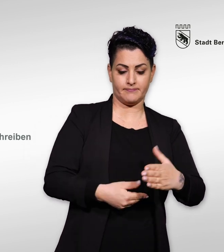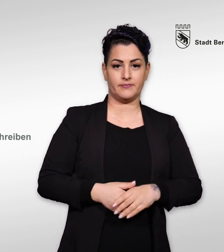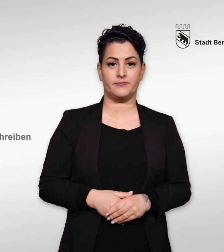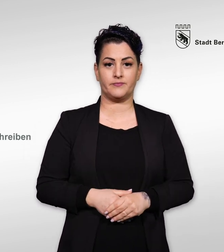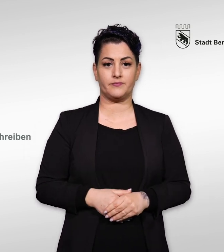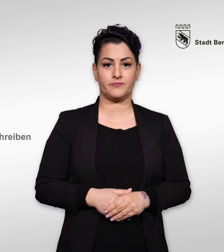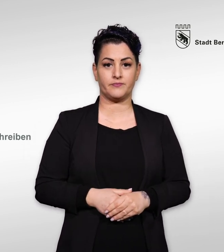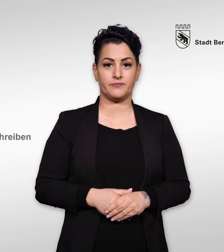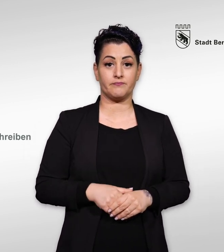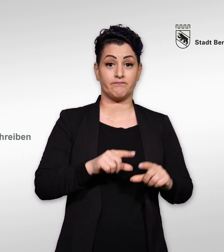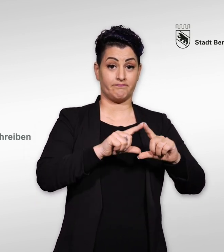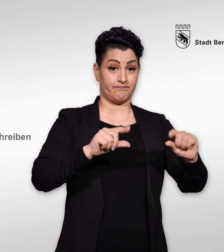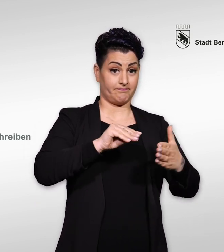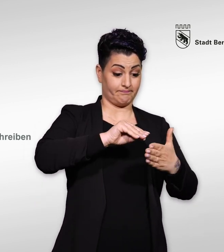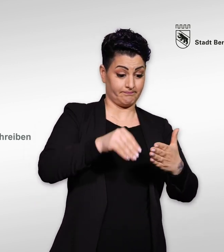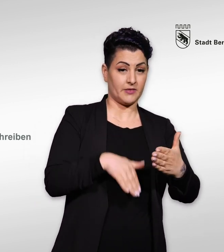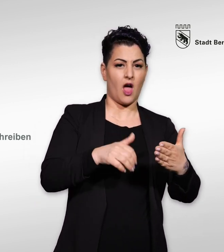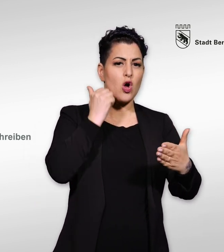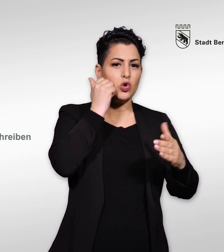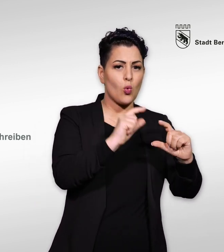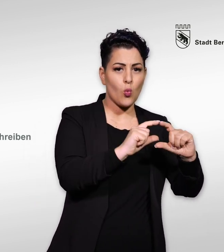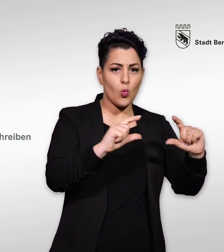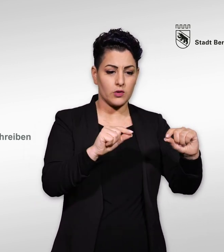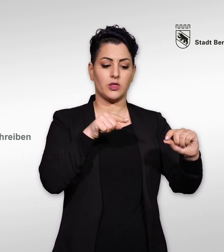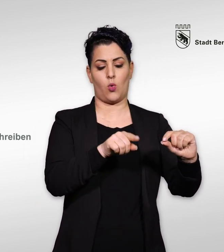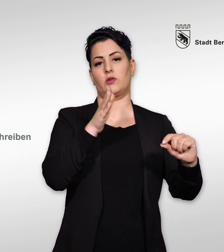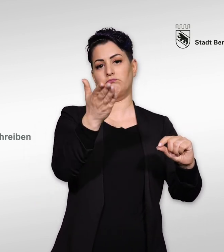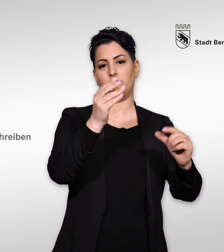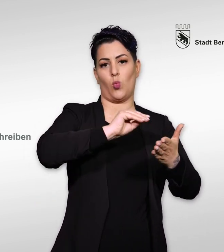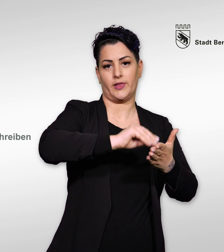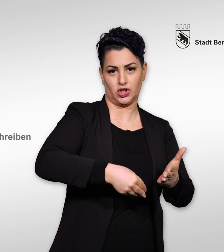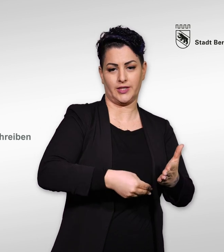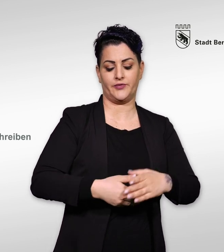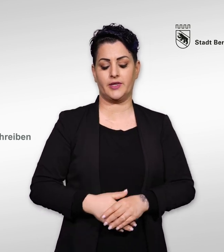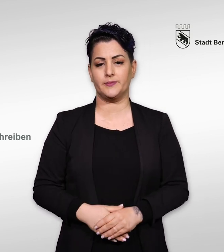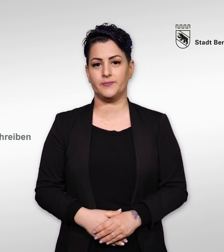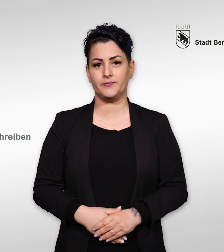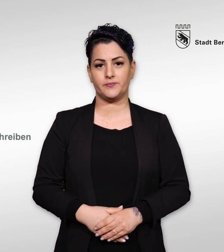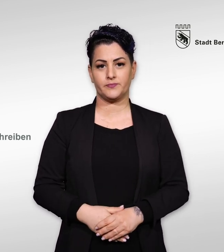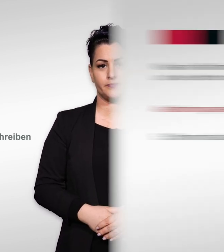Unterschreiben Sie nun den Stimmrechtsausweis. Unter Ihrer Adresse hat es ein Feld für Ihre Unterschrift.